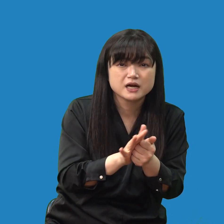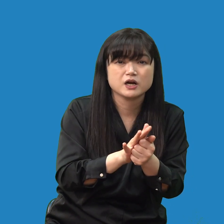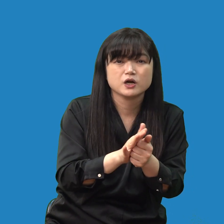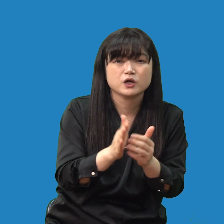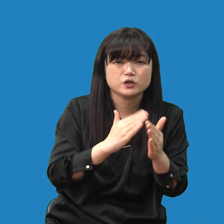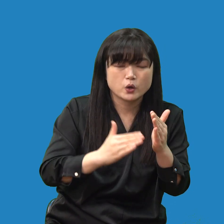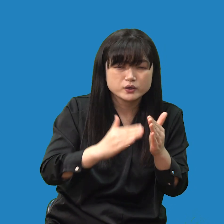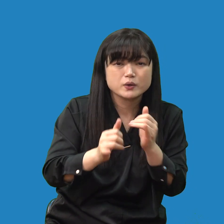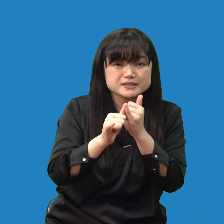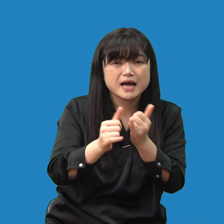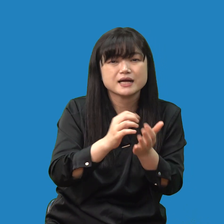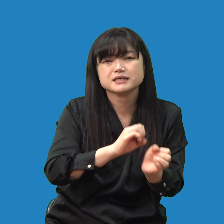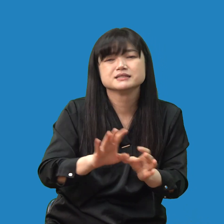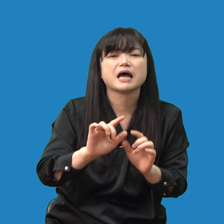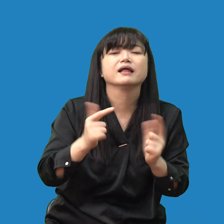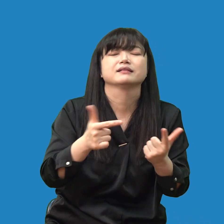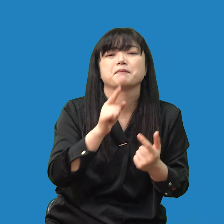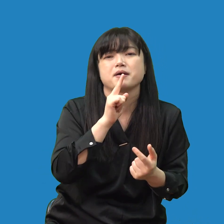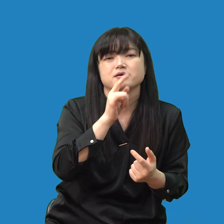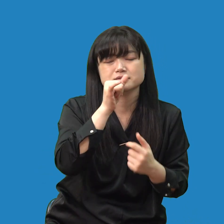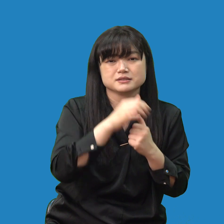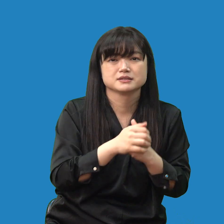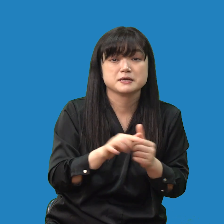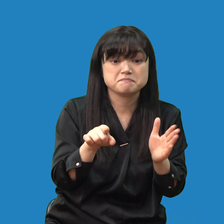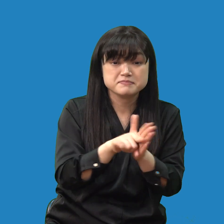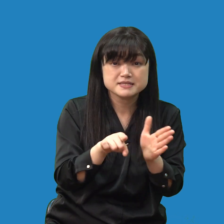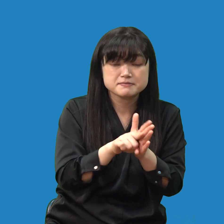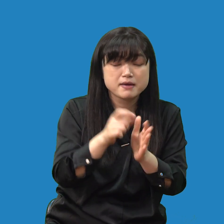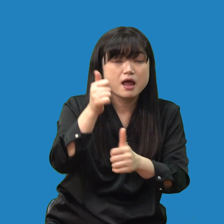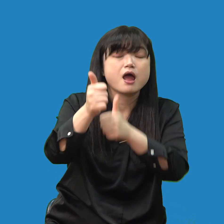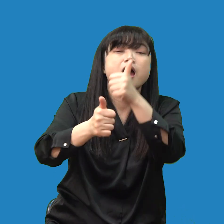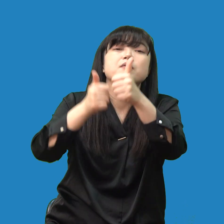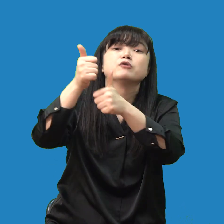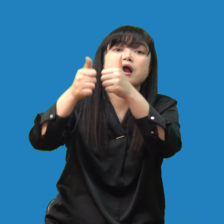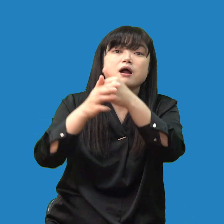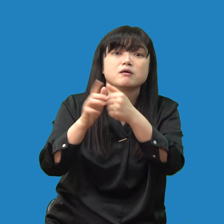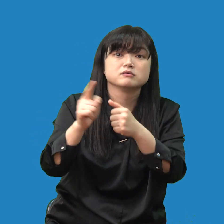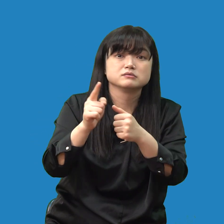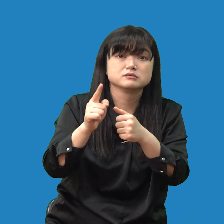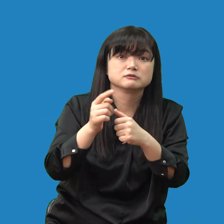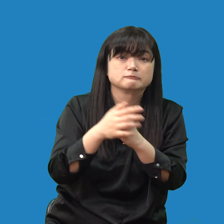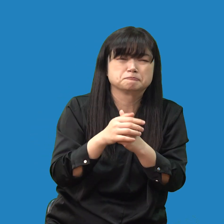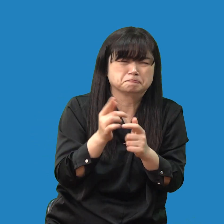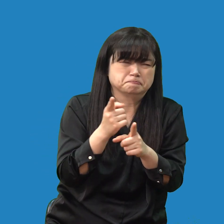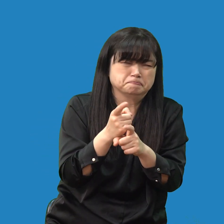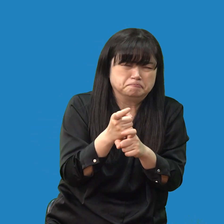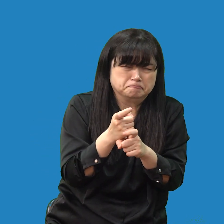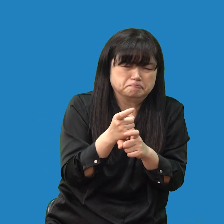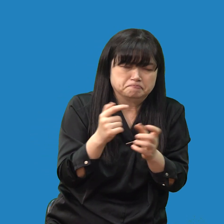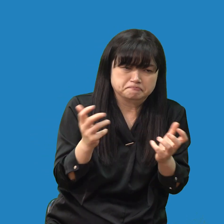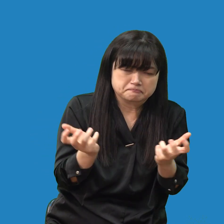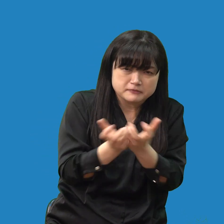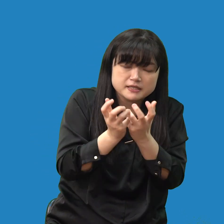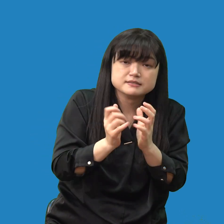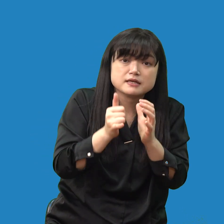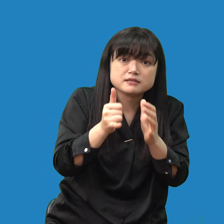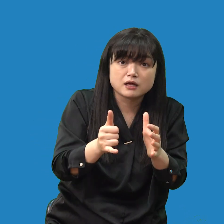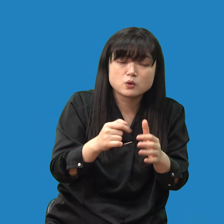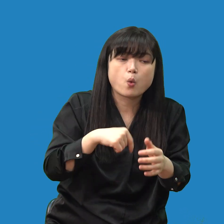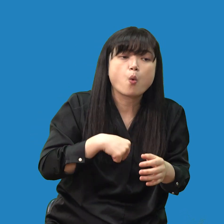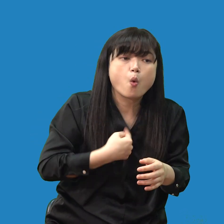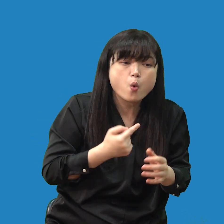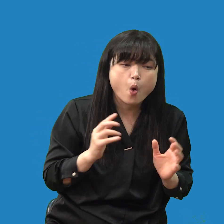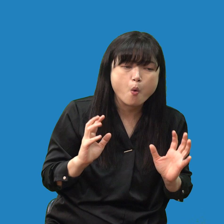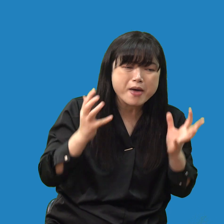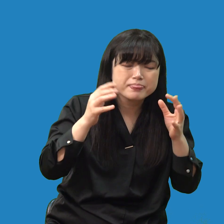잃지 않을 것이라고 말씀해 주셨습니다. 우리 믿음의 선조 아브라함은 적대심이 가득한 세상 속에서